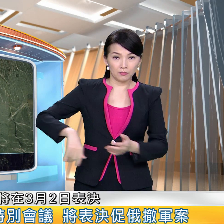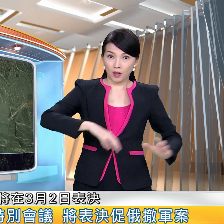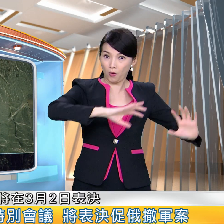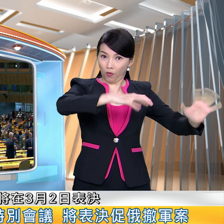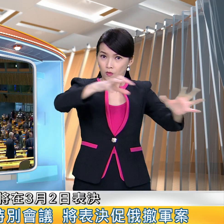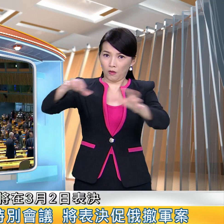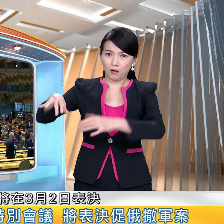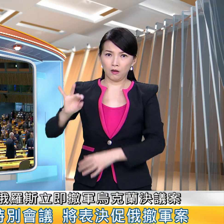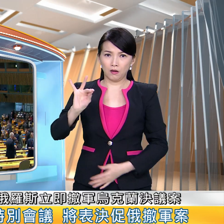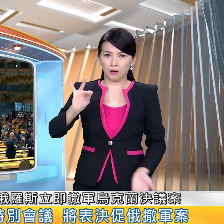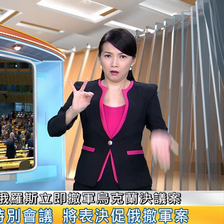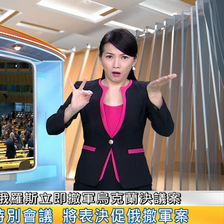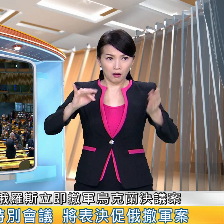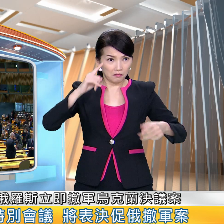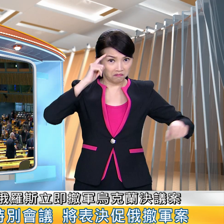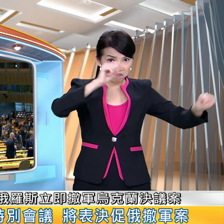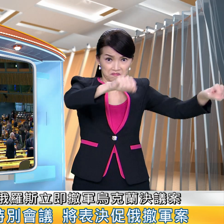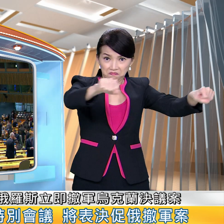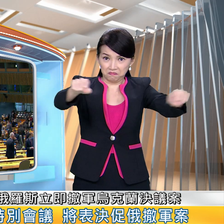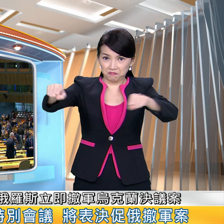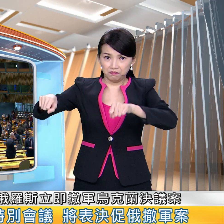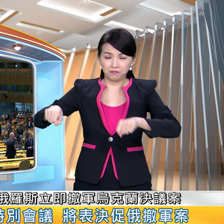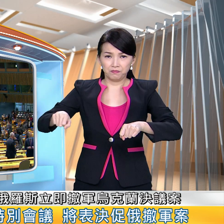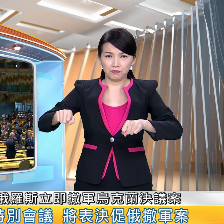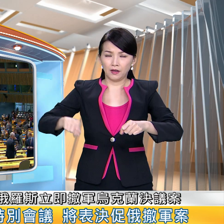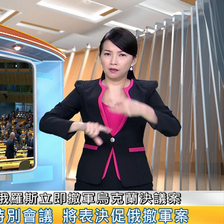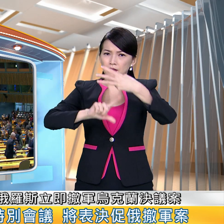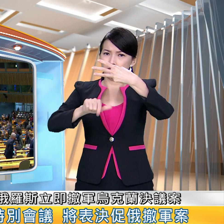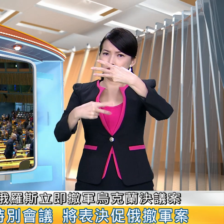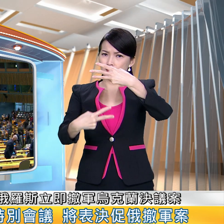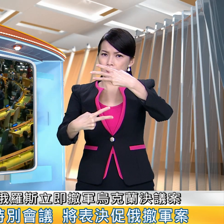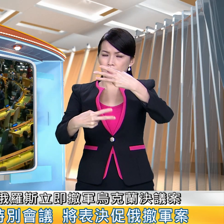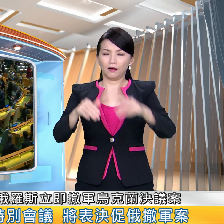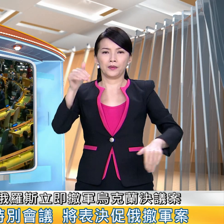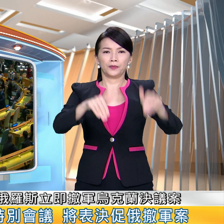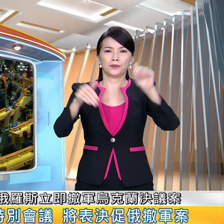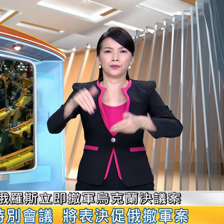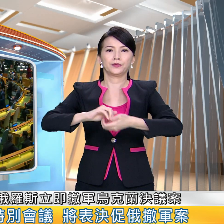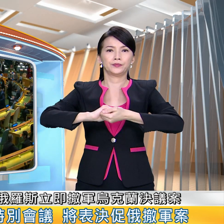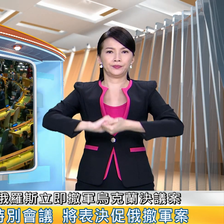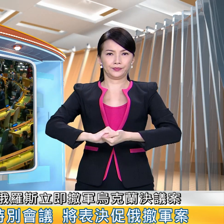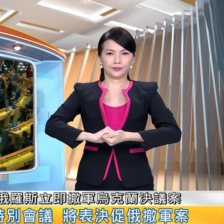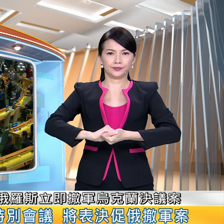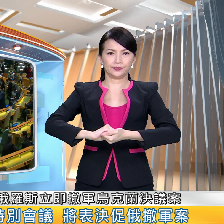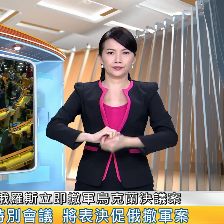表决是否通过要求俄罗斯立即撤军乌克兰的决议案。